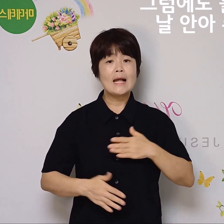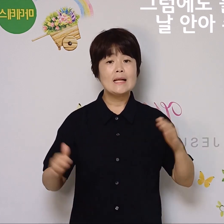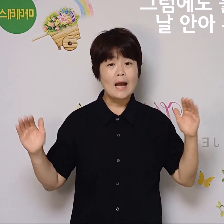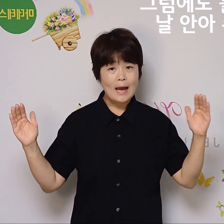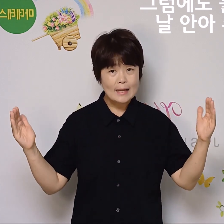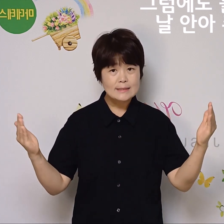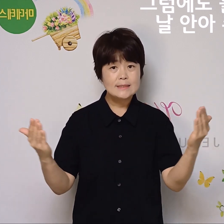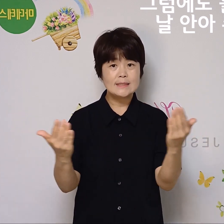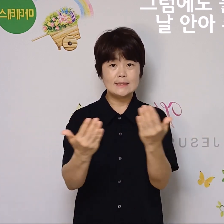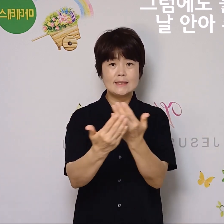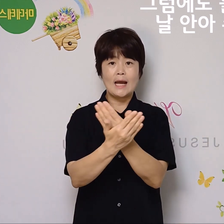날